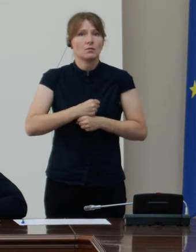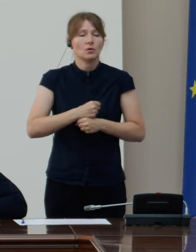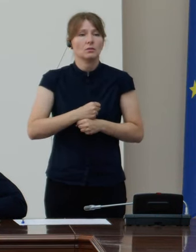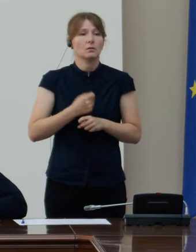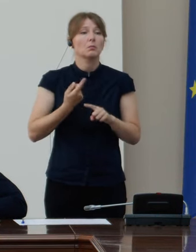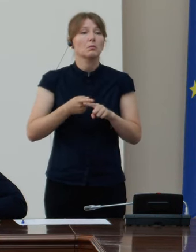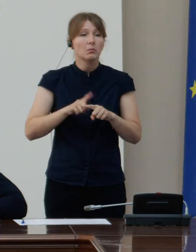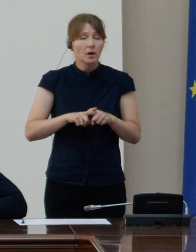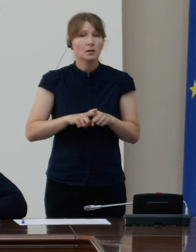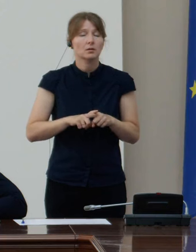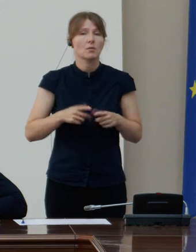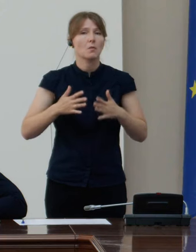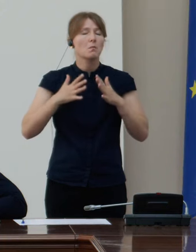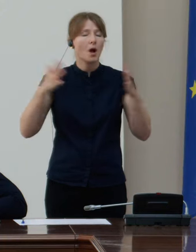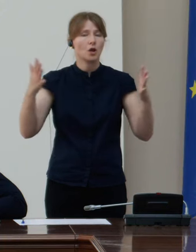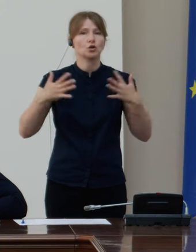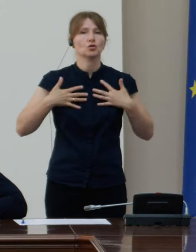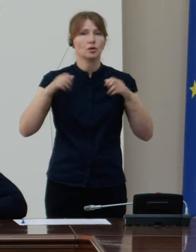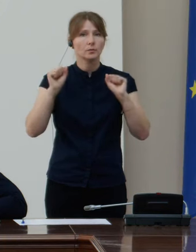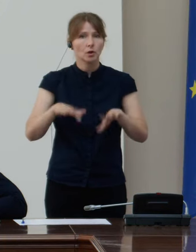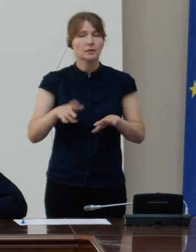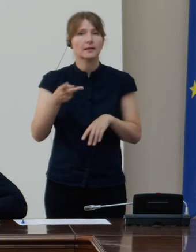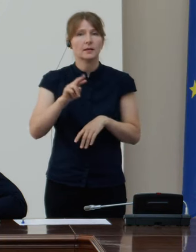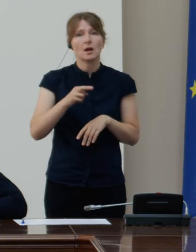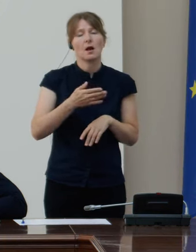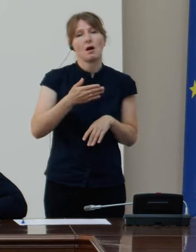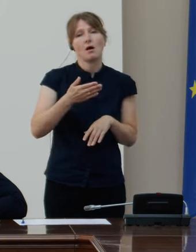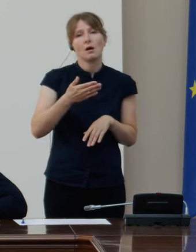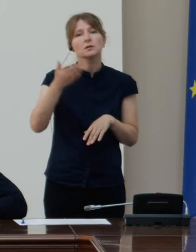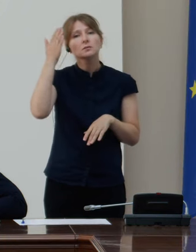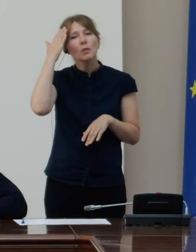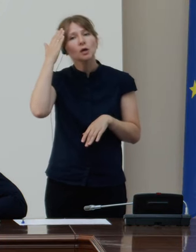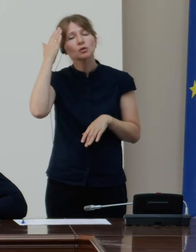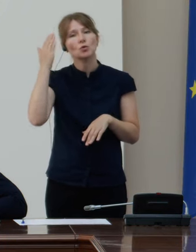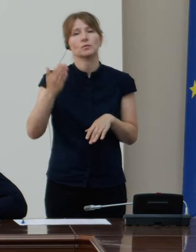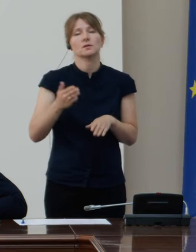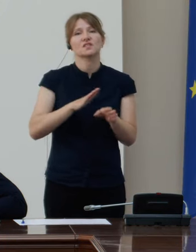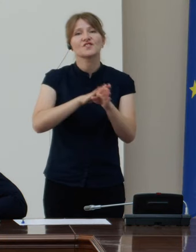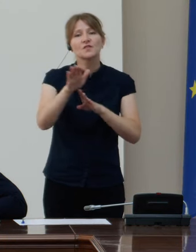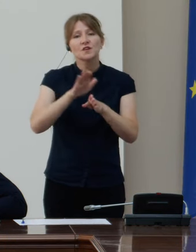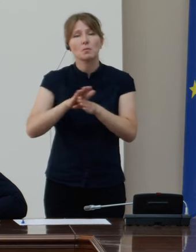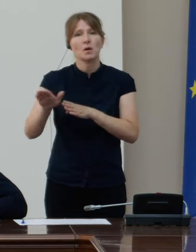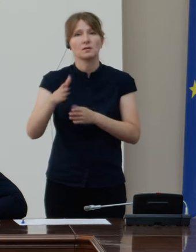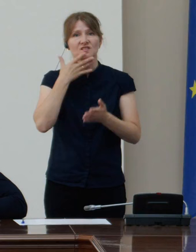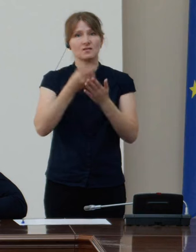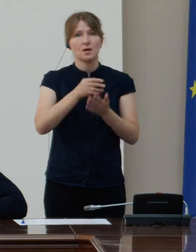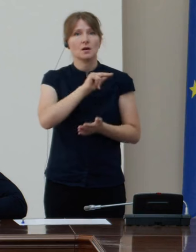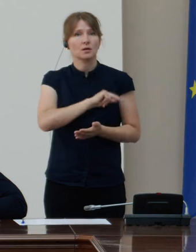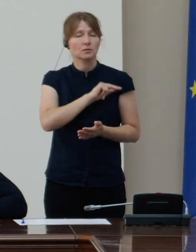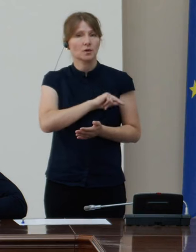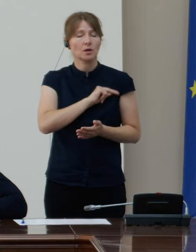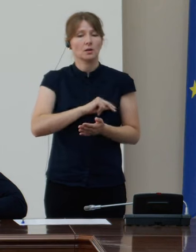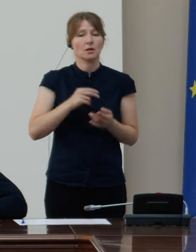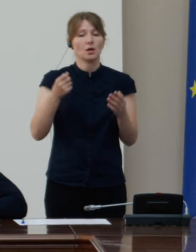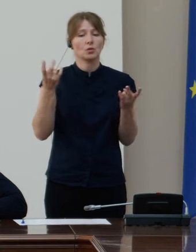Asta înseamnă un efort colosal pentru capacitare, un efort de care va fi nevoie nu doar până